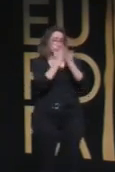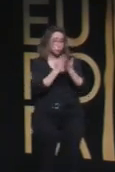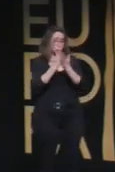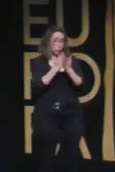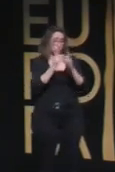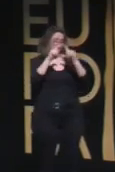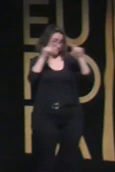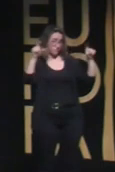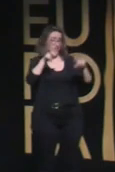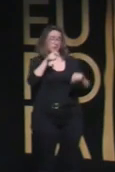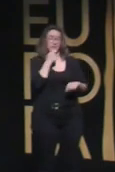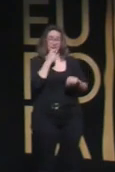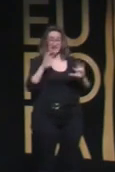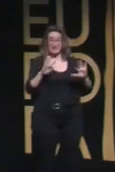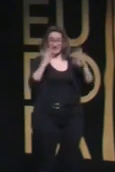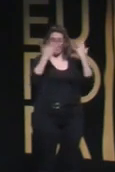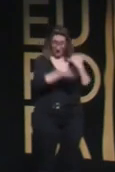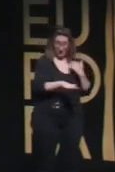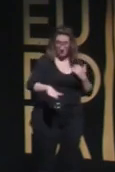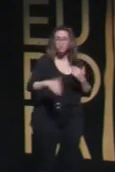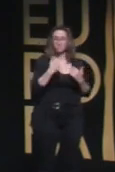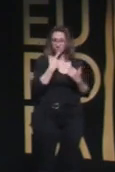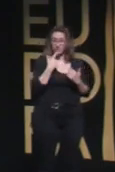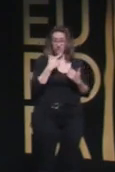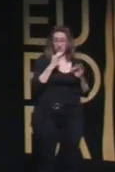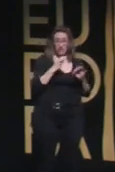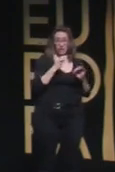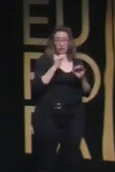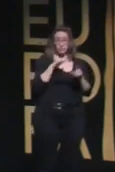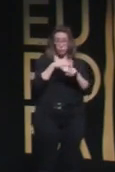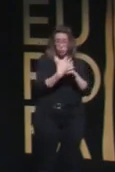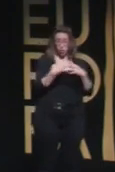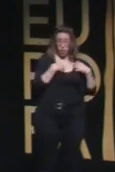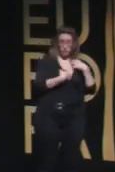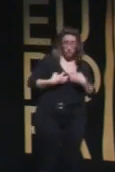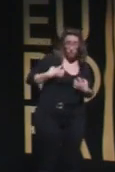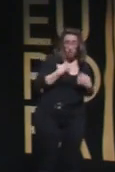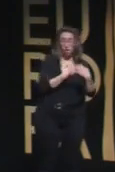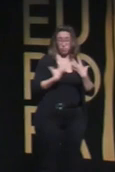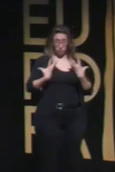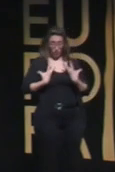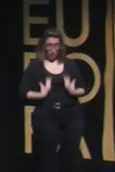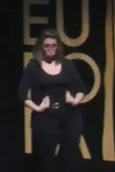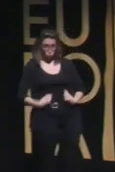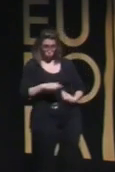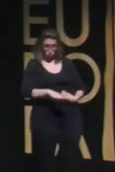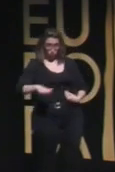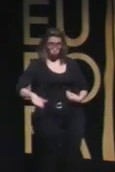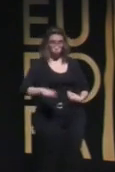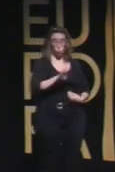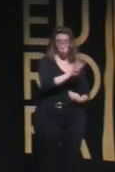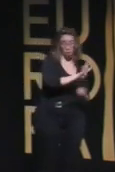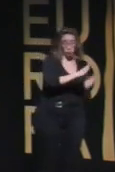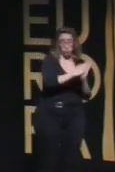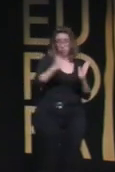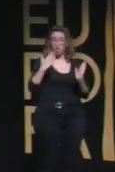Children, los casos de ansiedad y los casos de depresión entre los chiquis de entre 4 y 14 años. Se